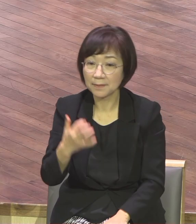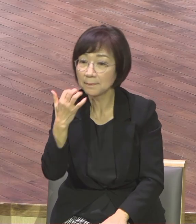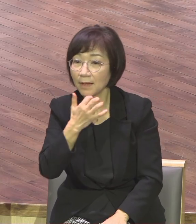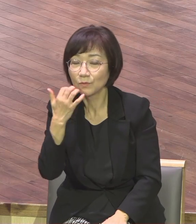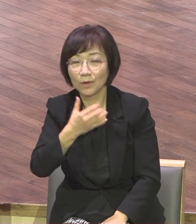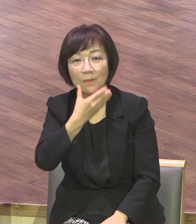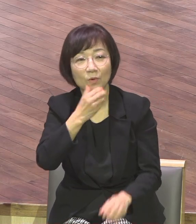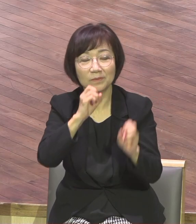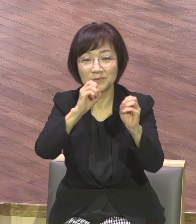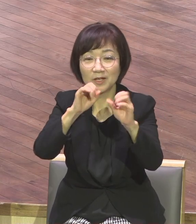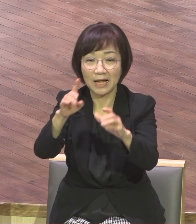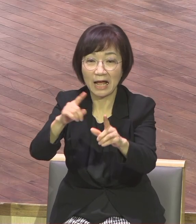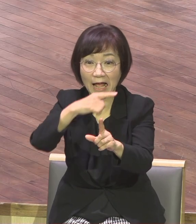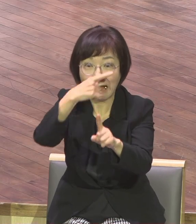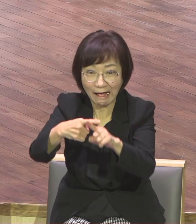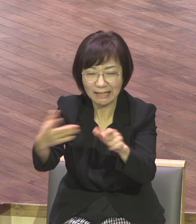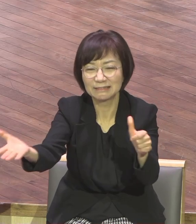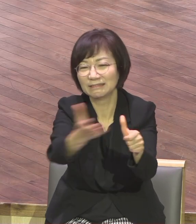갇혔습니다.